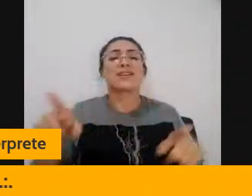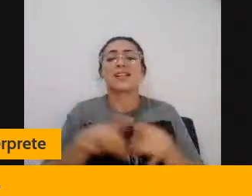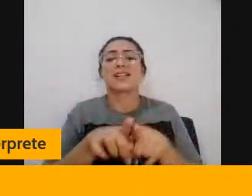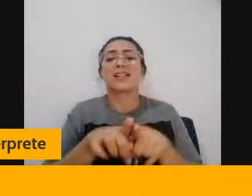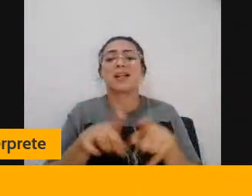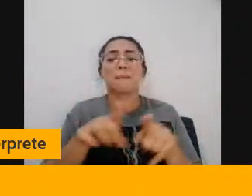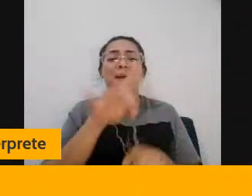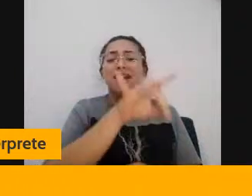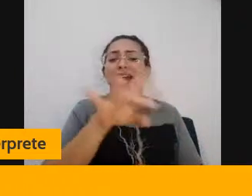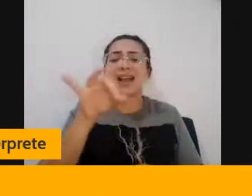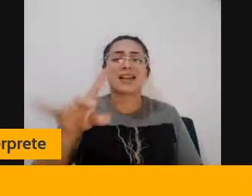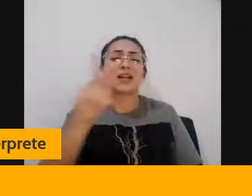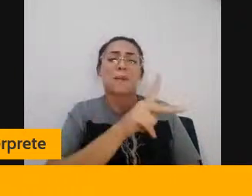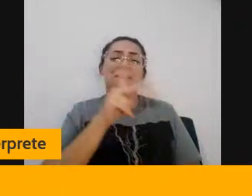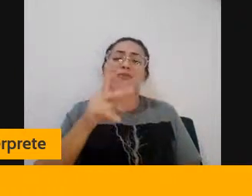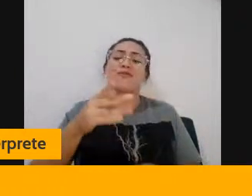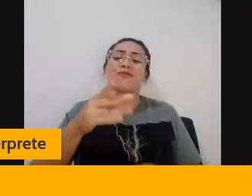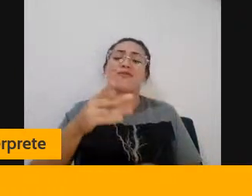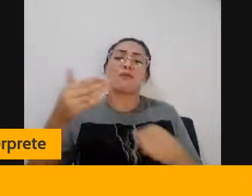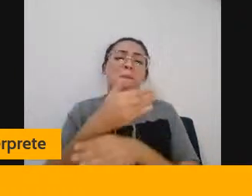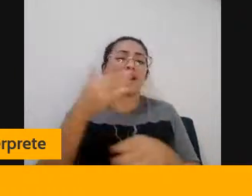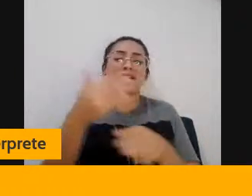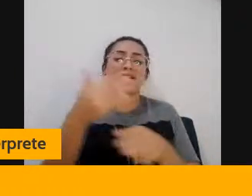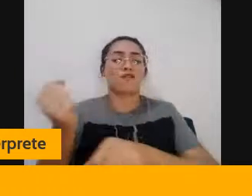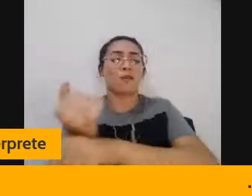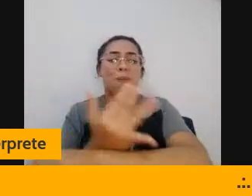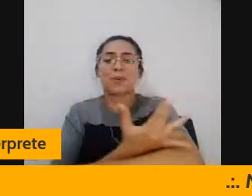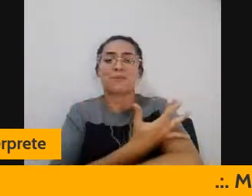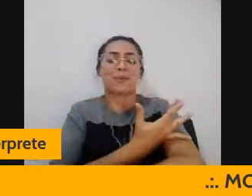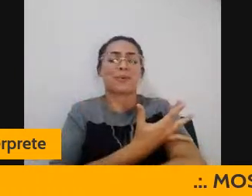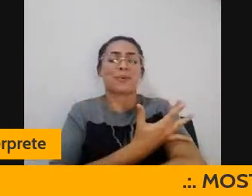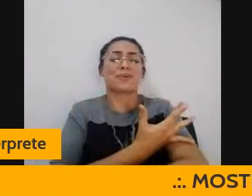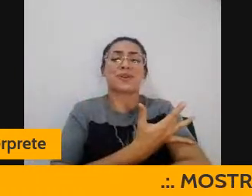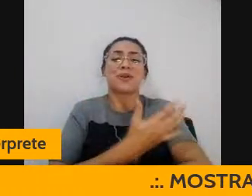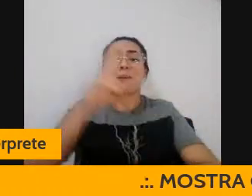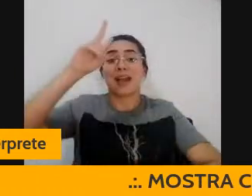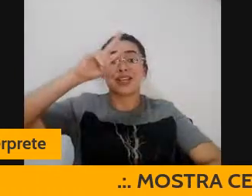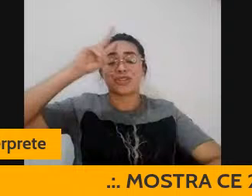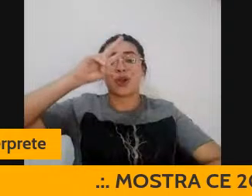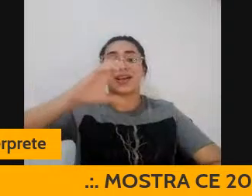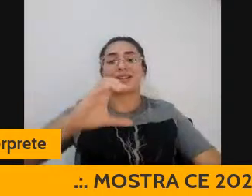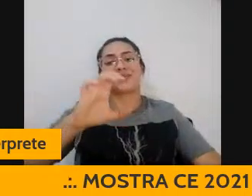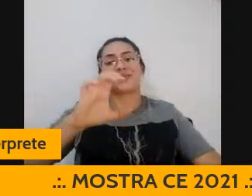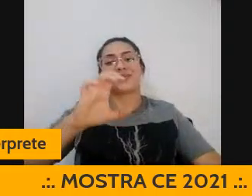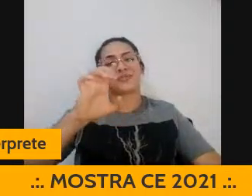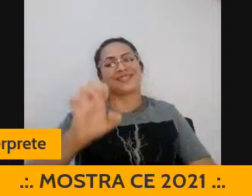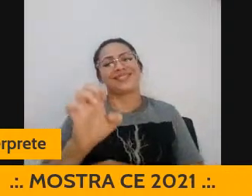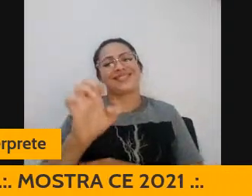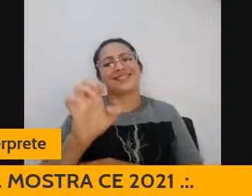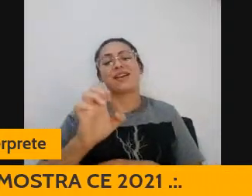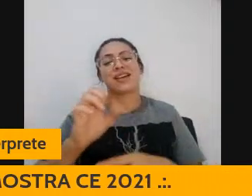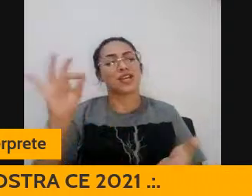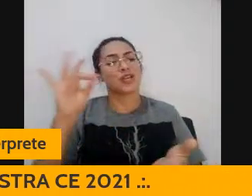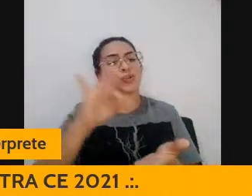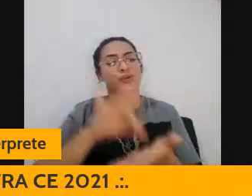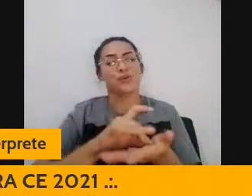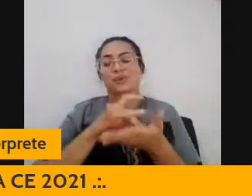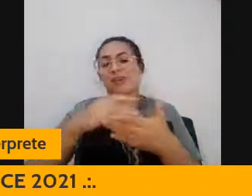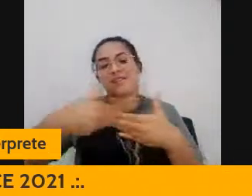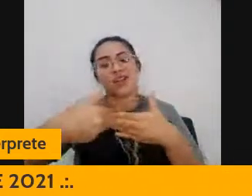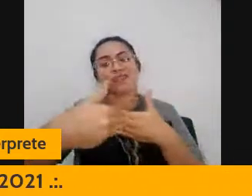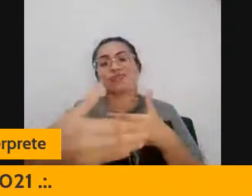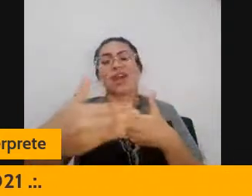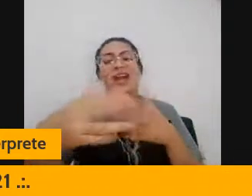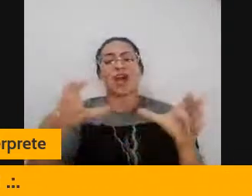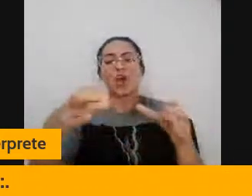nós aqui, foi muito a emoção dessa história, desse centro que vai seguir agora, com certeza, de maneira coletiva,